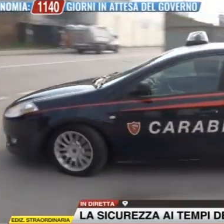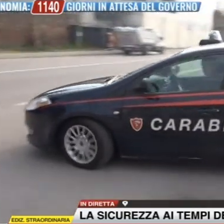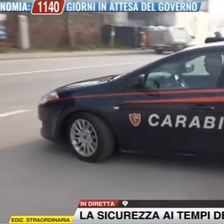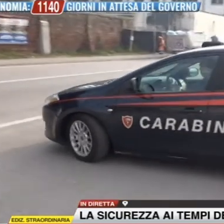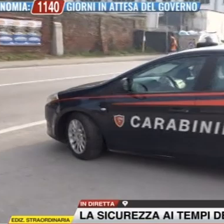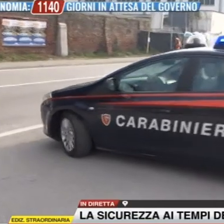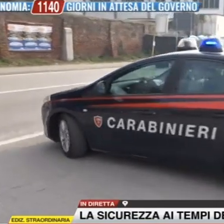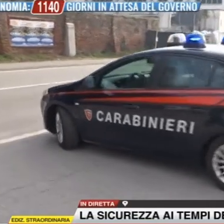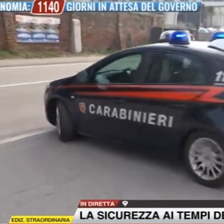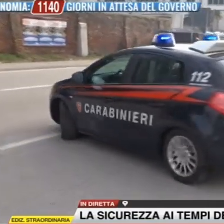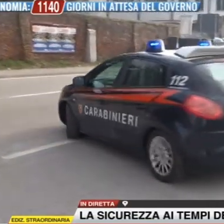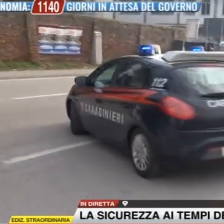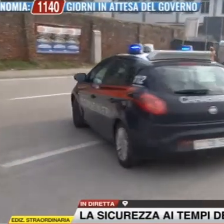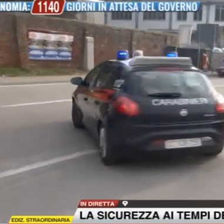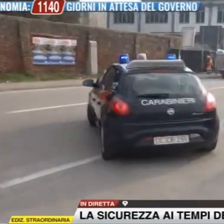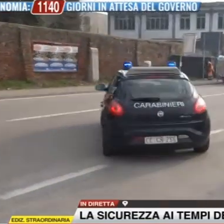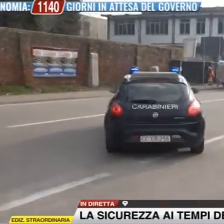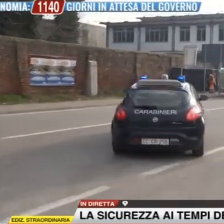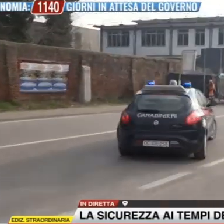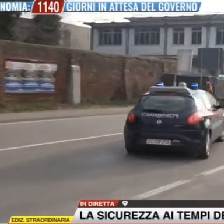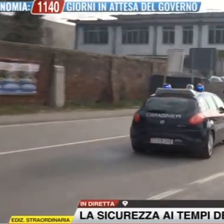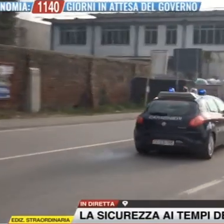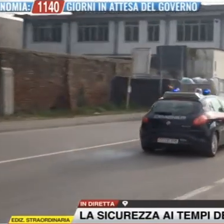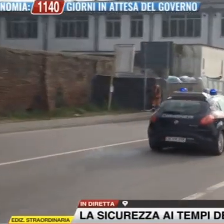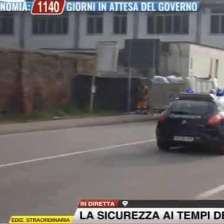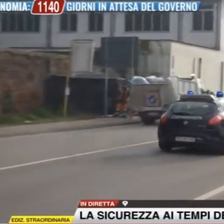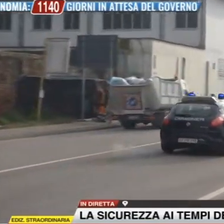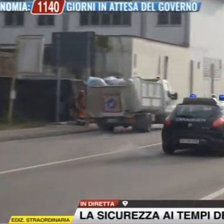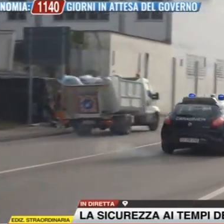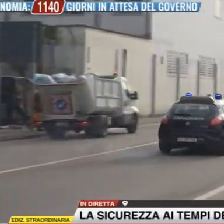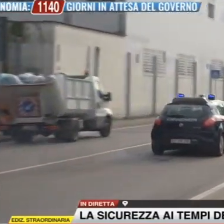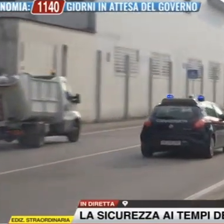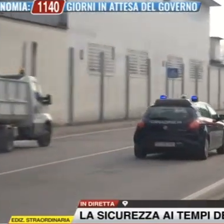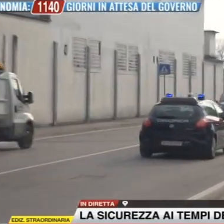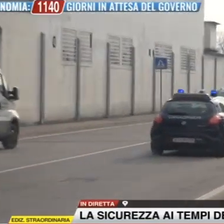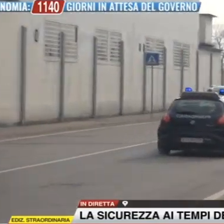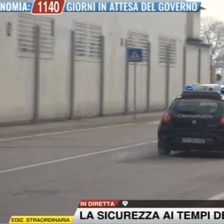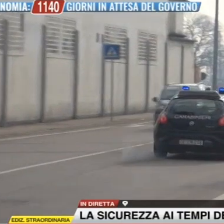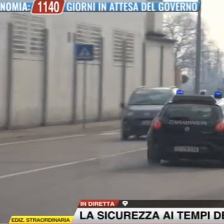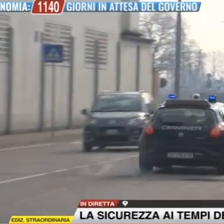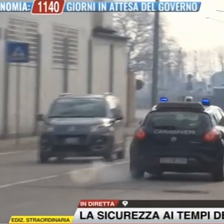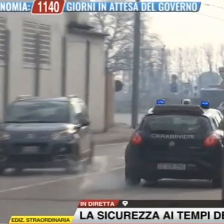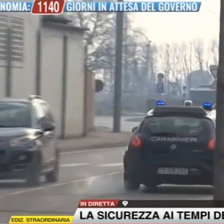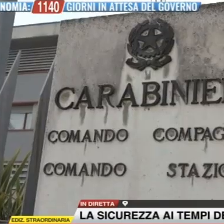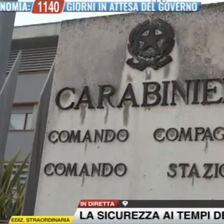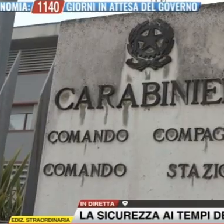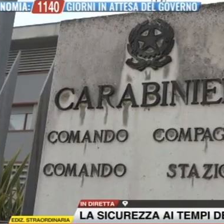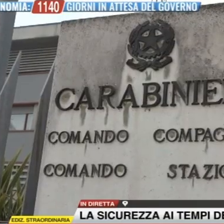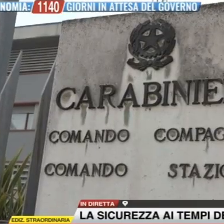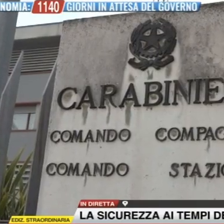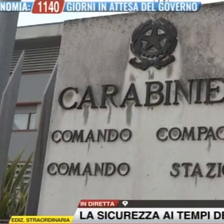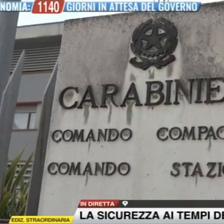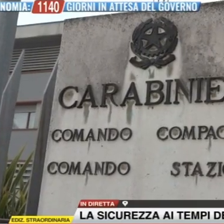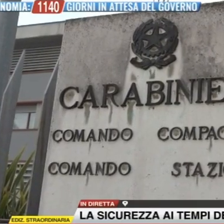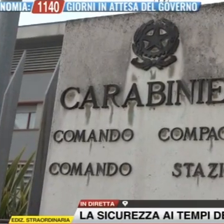per noi fondamentali. Talvolta un individuo sospetto, non mai visto prima in un quartiere residenziale, un'autovettura a bassa